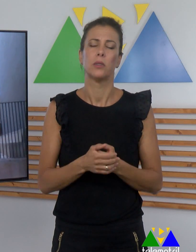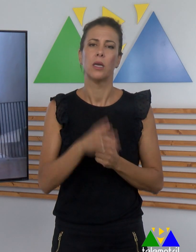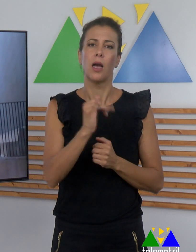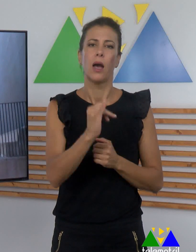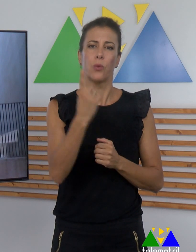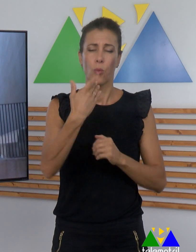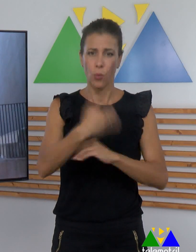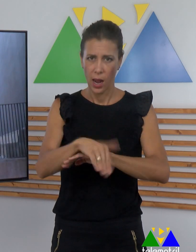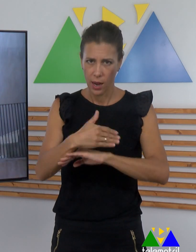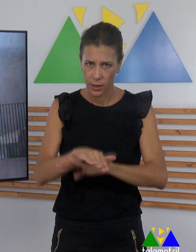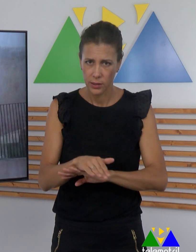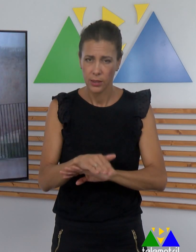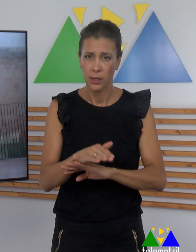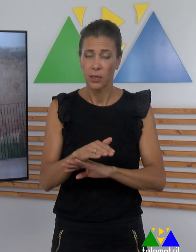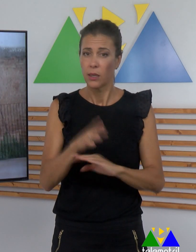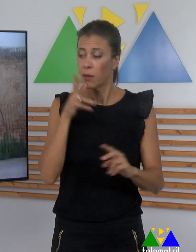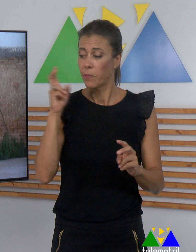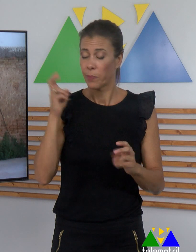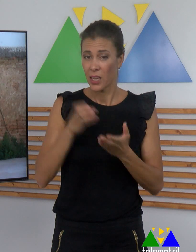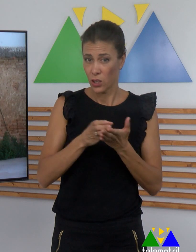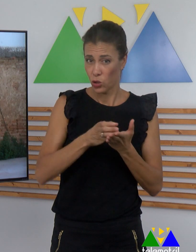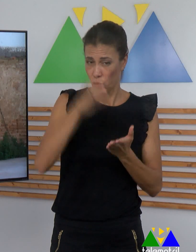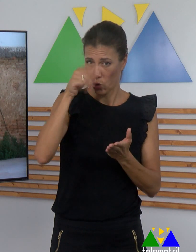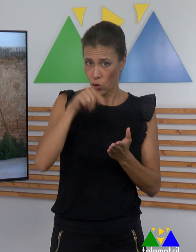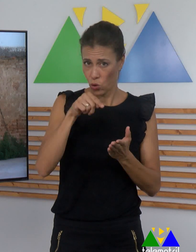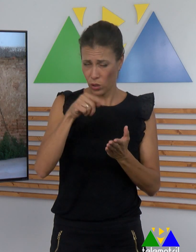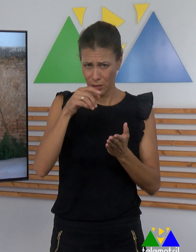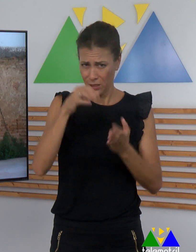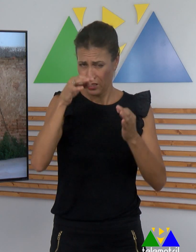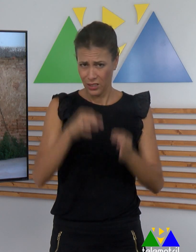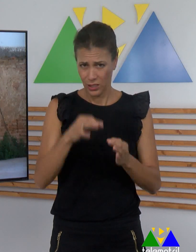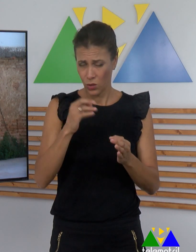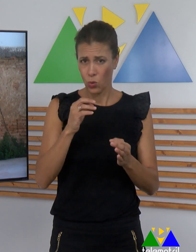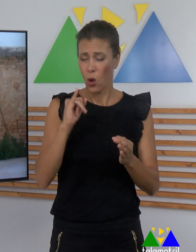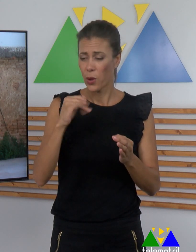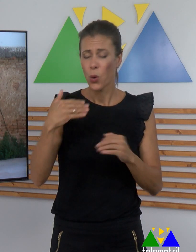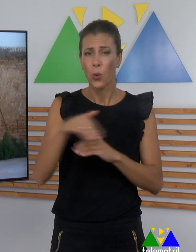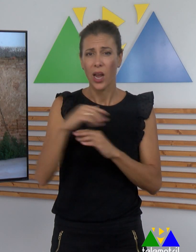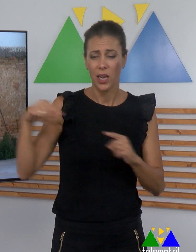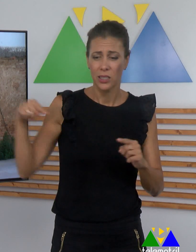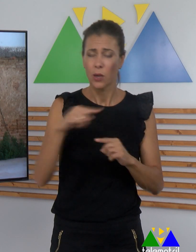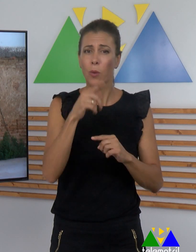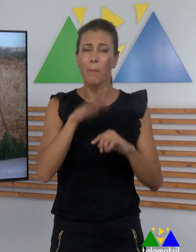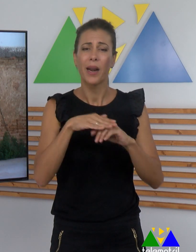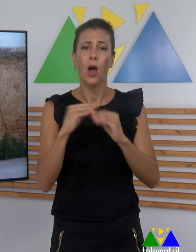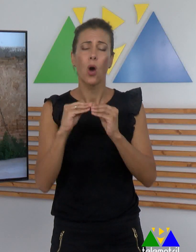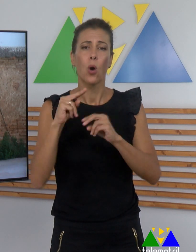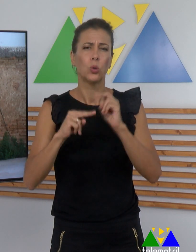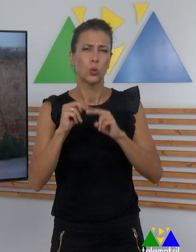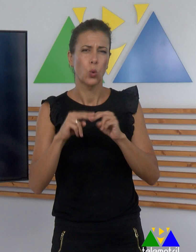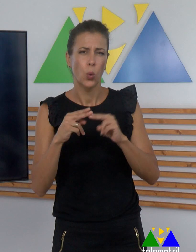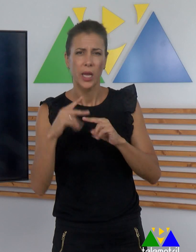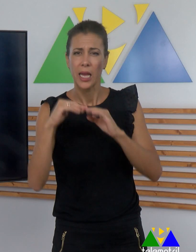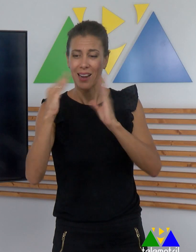había una calle, desde la torre debió estar exenta, es decir, en su época cuando se construye no debió tener